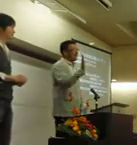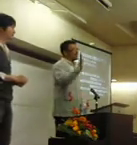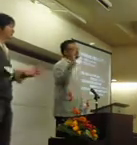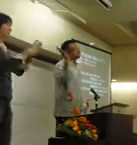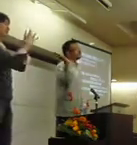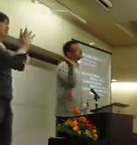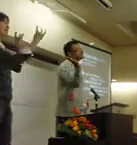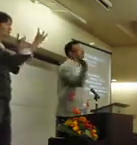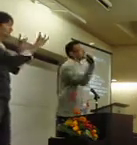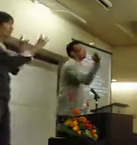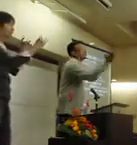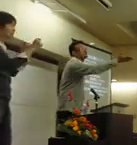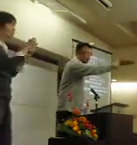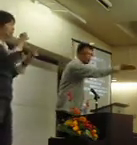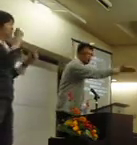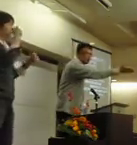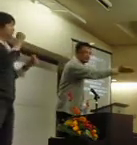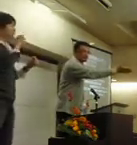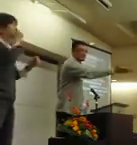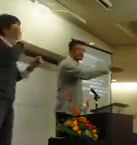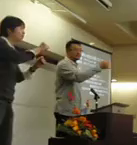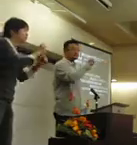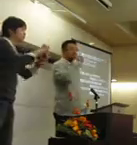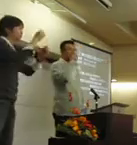敵が毒麦をまくという。